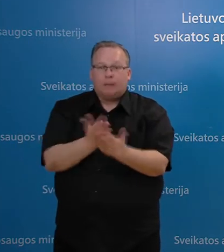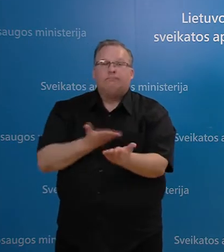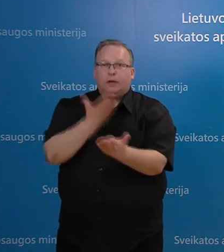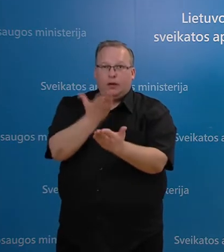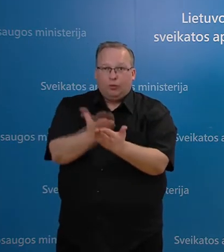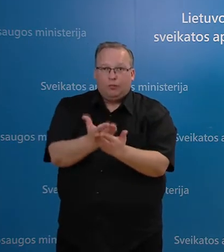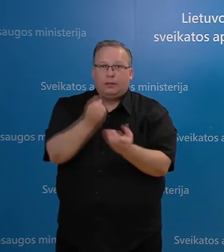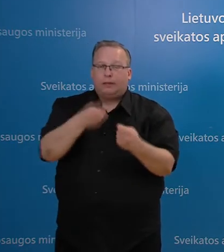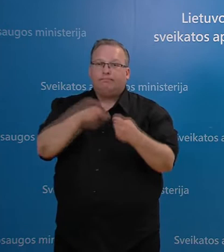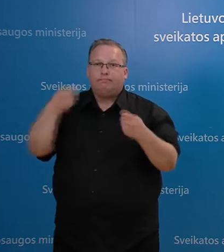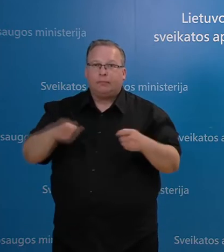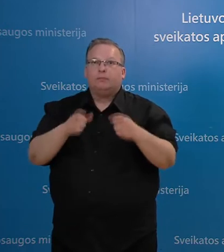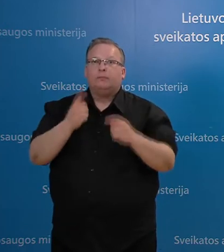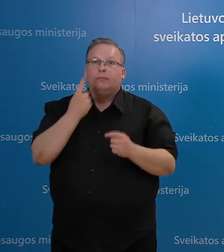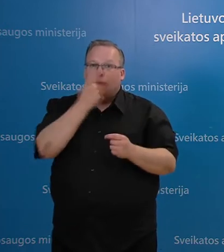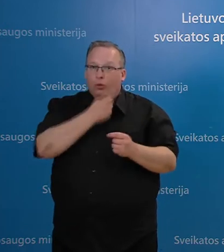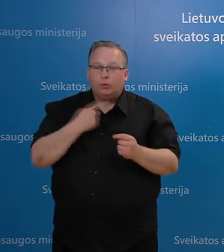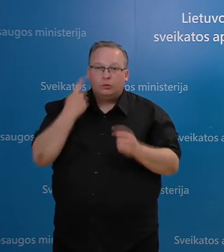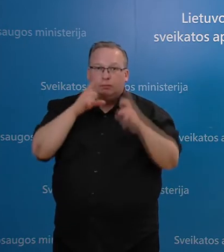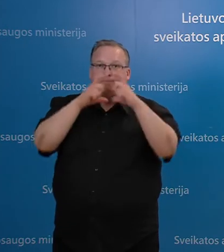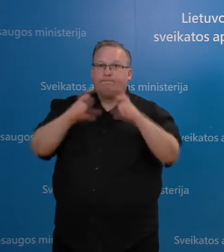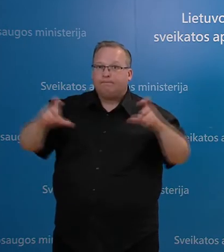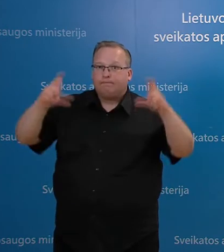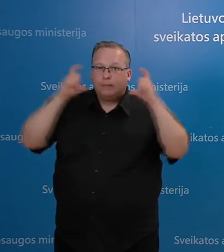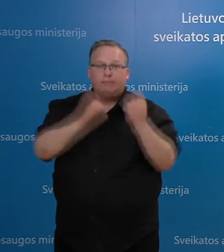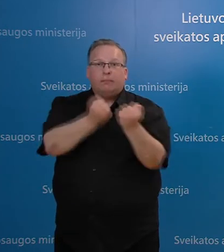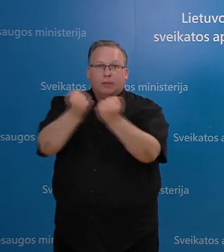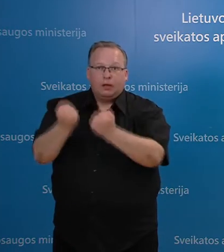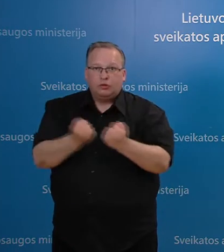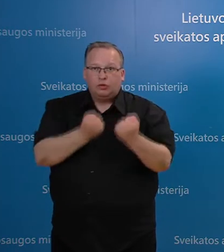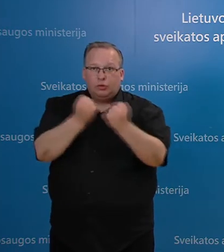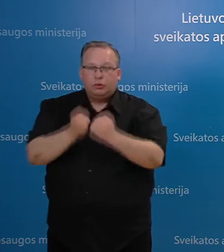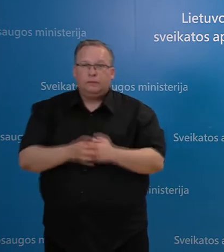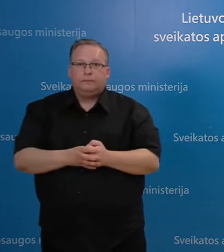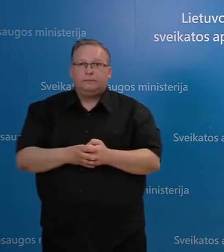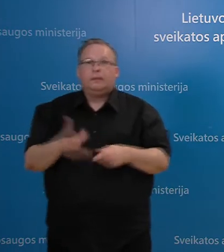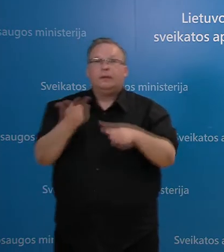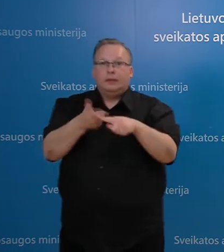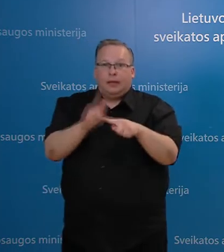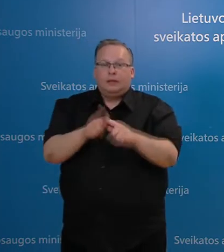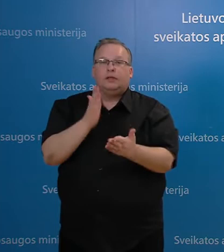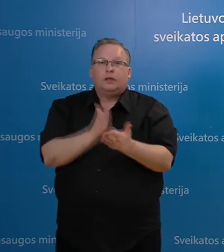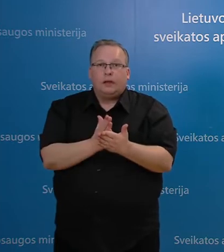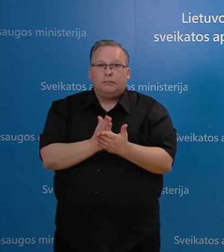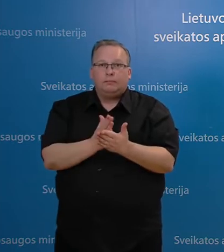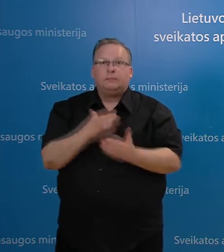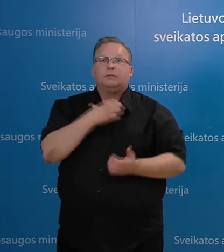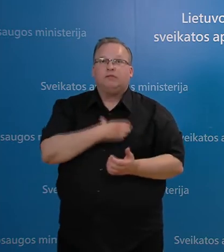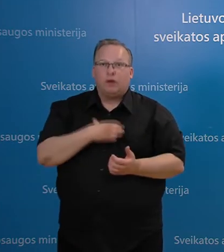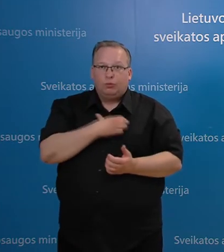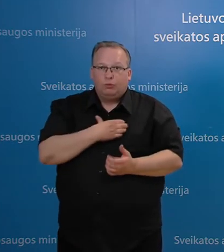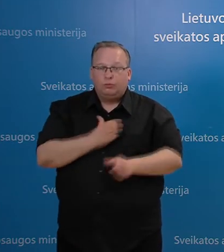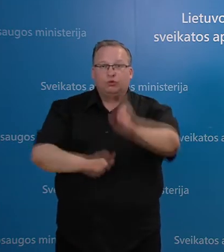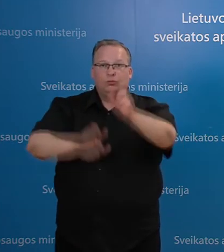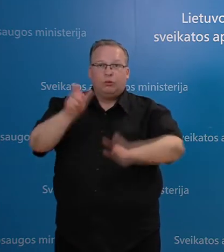rekomenduojama dėvėti nosį ir burną dengiančias apsaugos priemonės, tai yra ypatingai aktualu